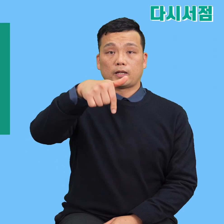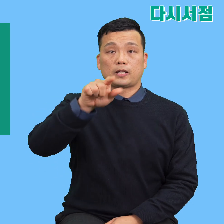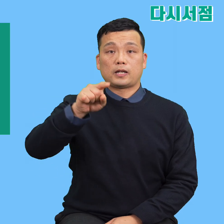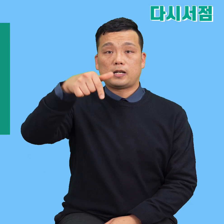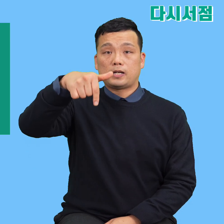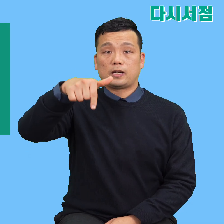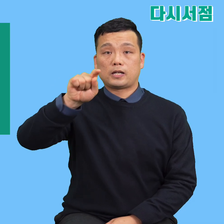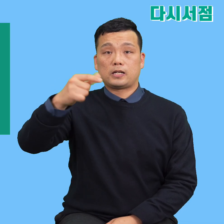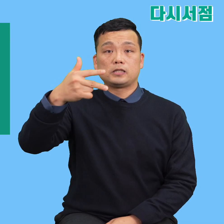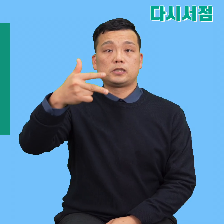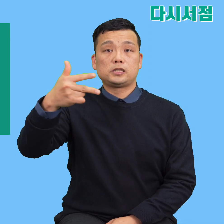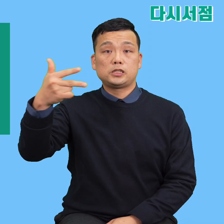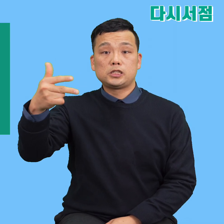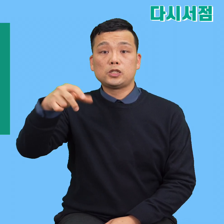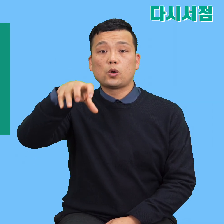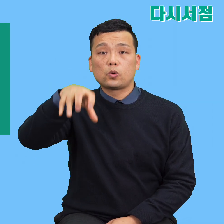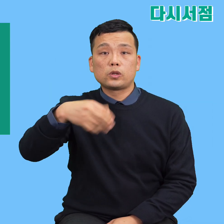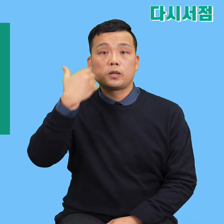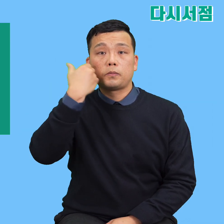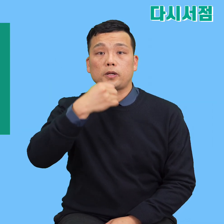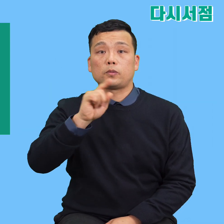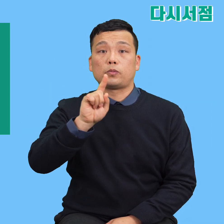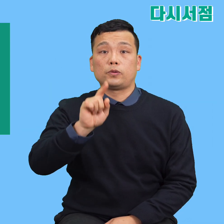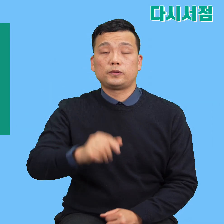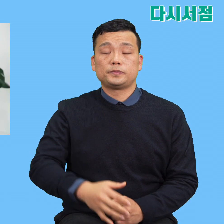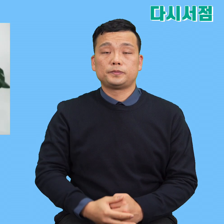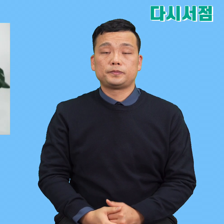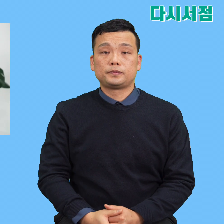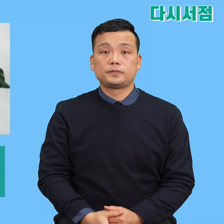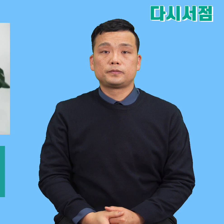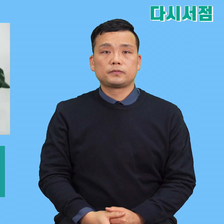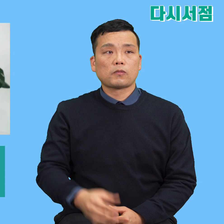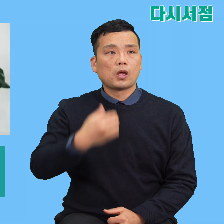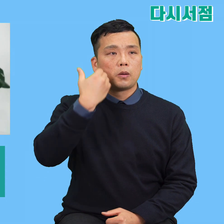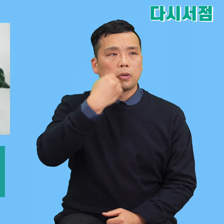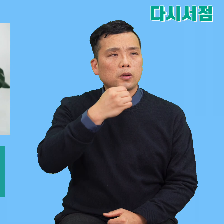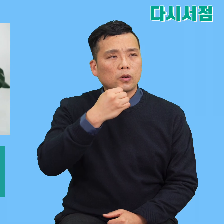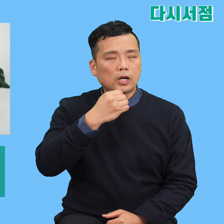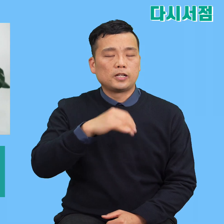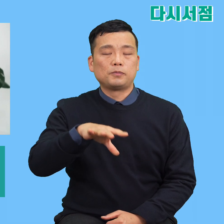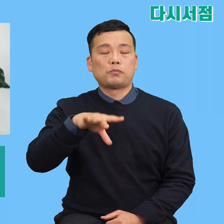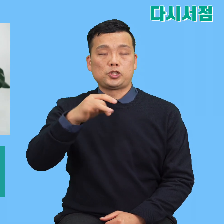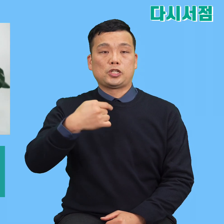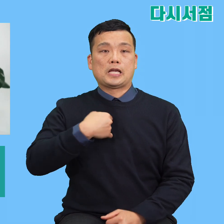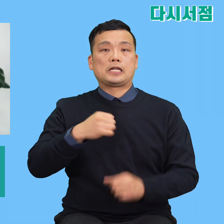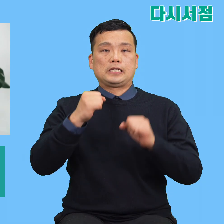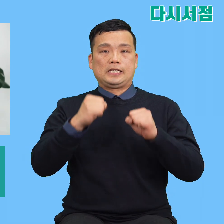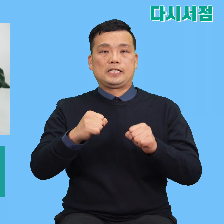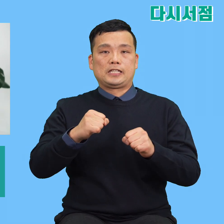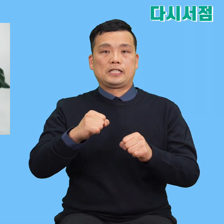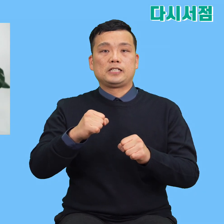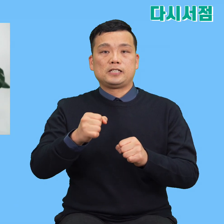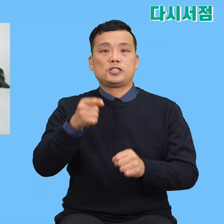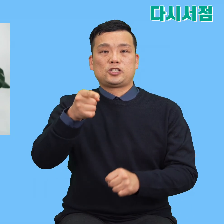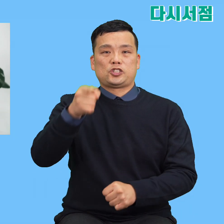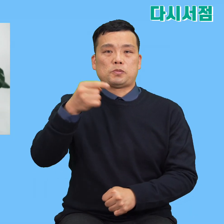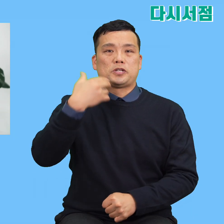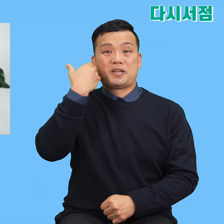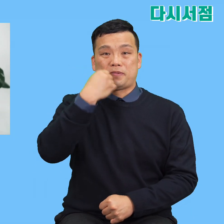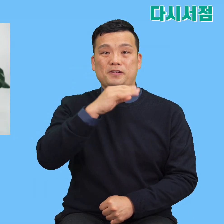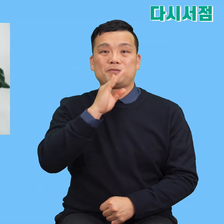가가 77페이지만의 매력이 있다면 매력? 일단 제가 있으니까 당연히 매력 있을 거고요.